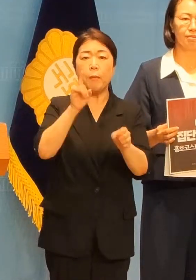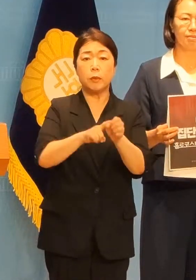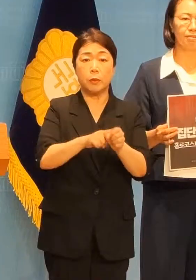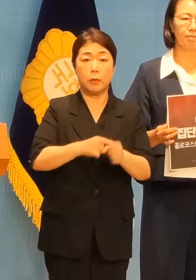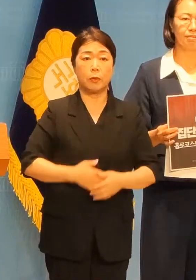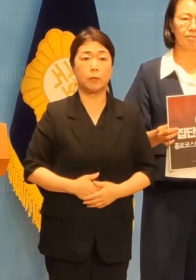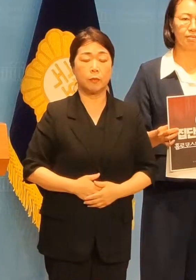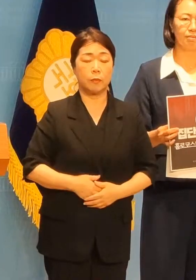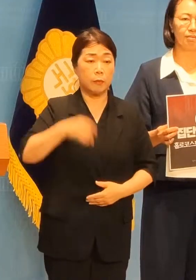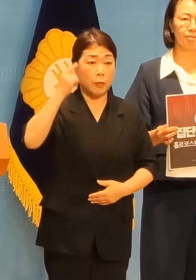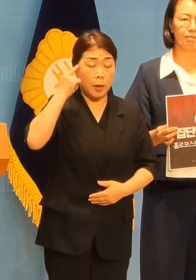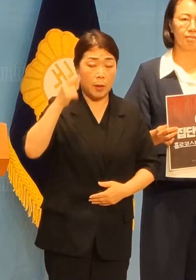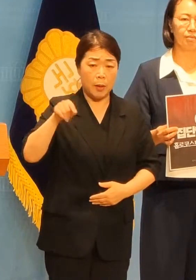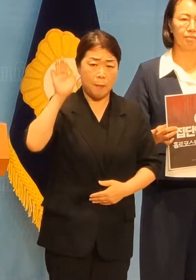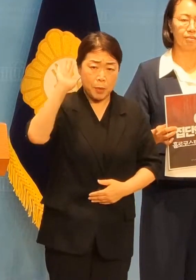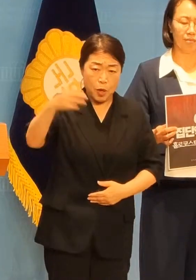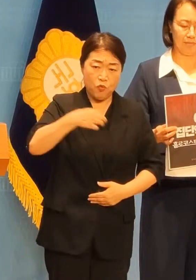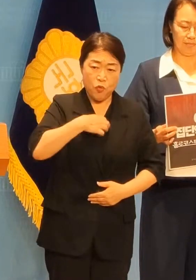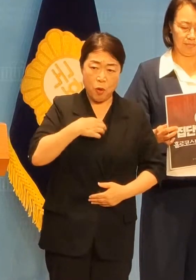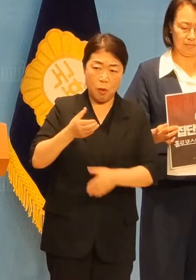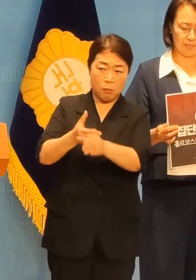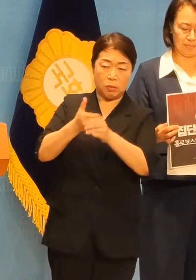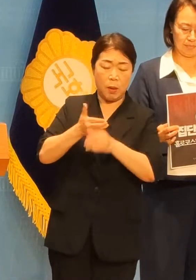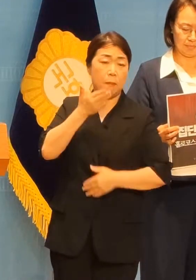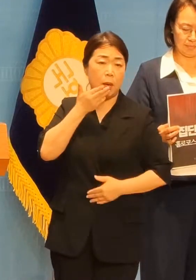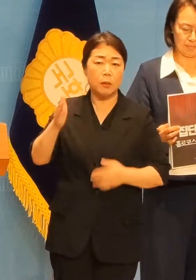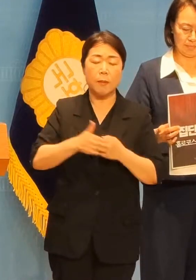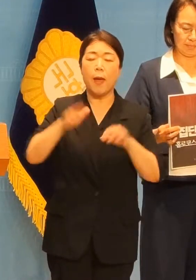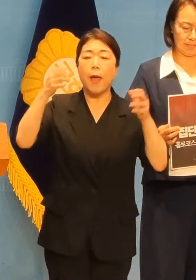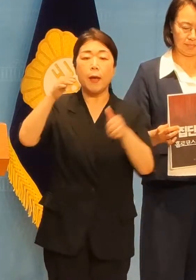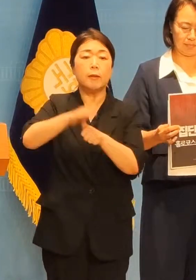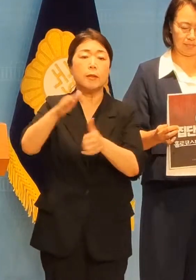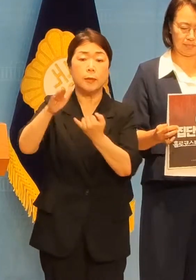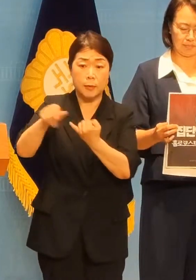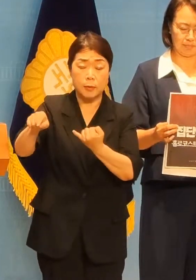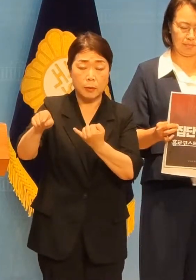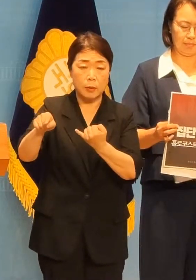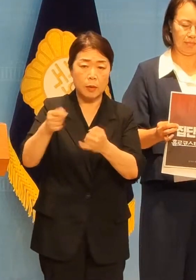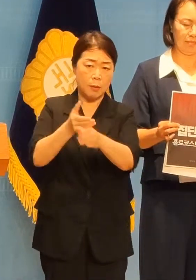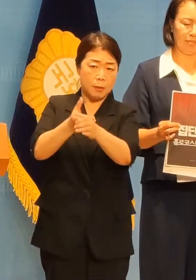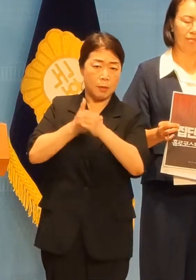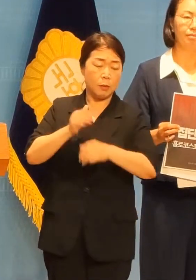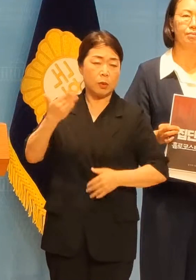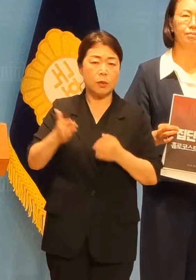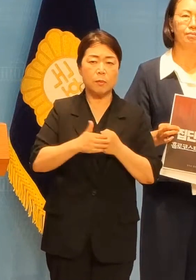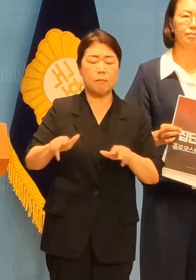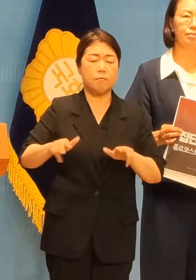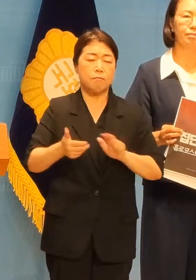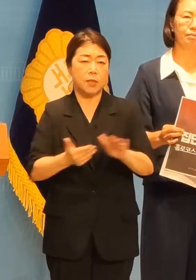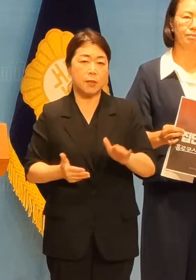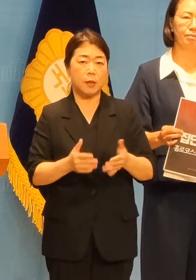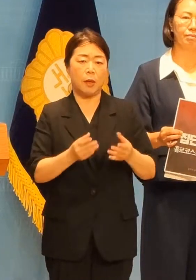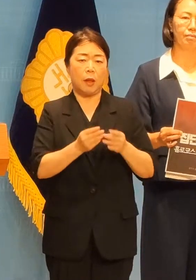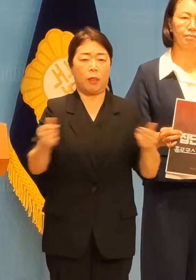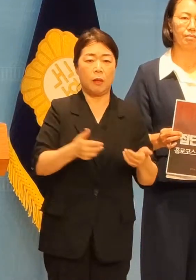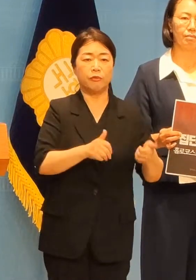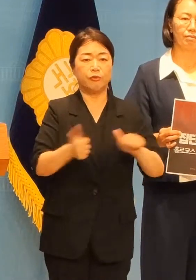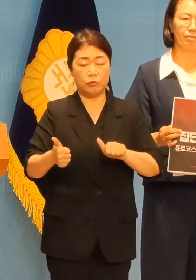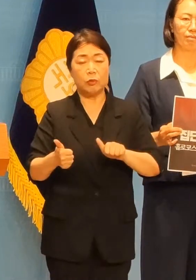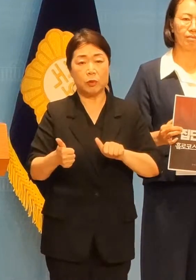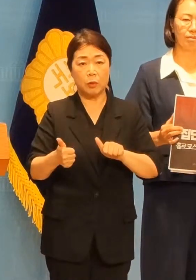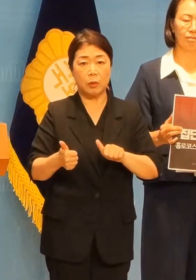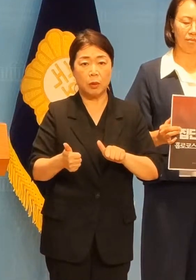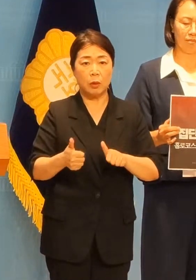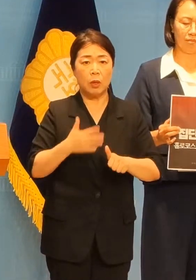명분으로 어린이들을 공격하고 아이들이 미래에 자녀를 가질 가능성 자체를 차단하기 위해 고의로